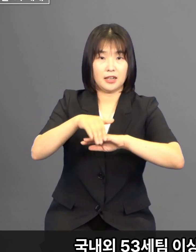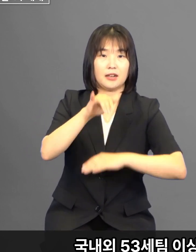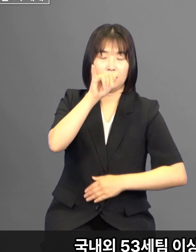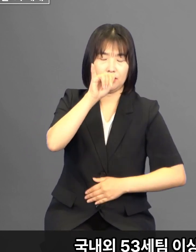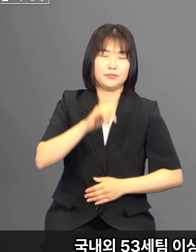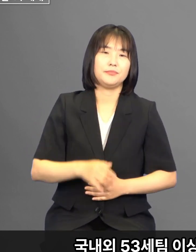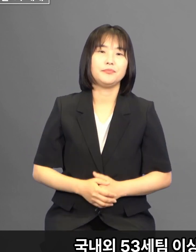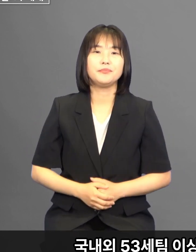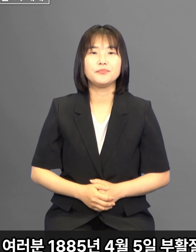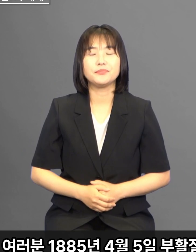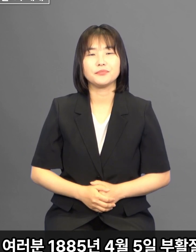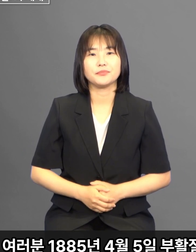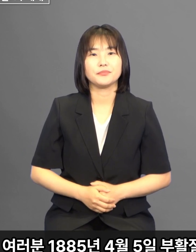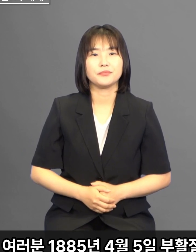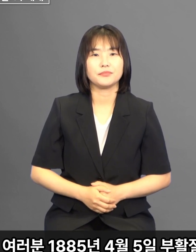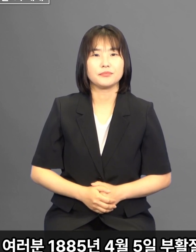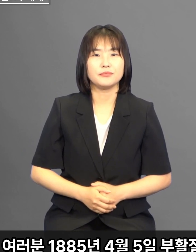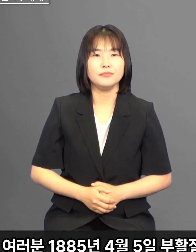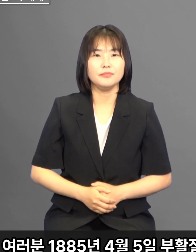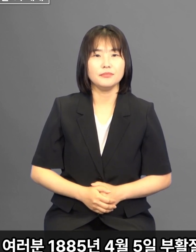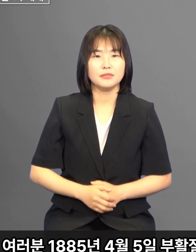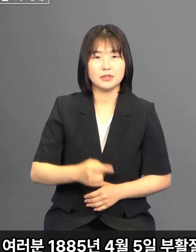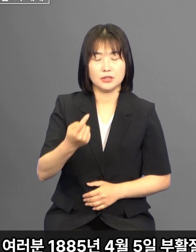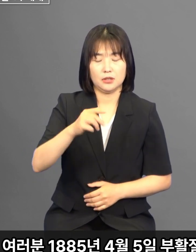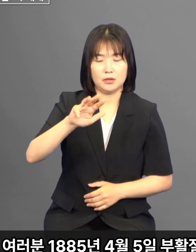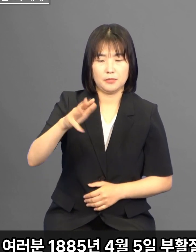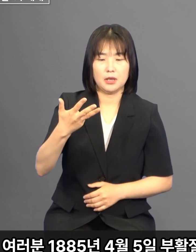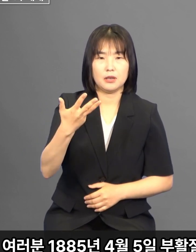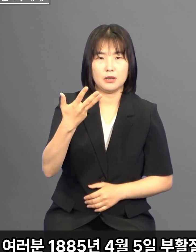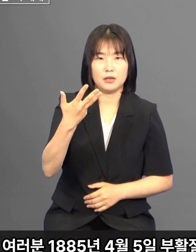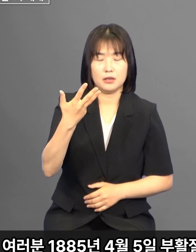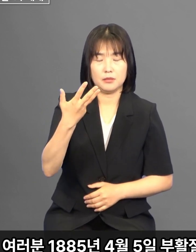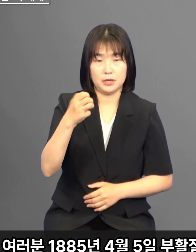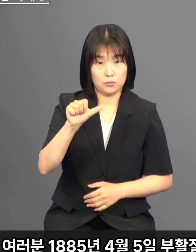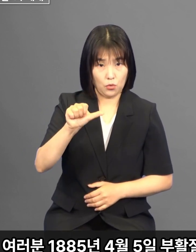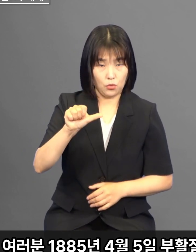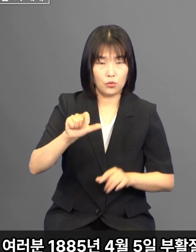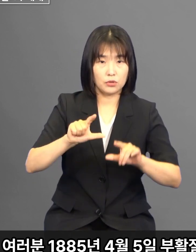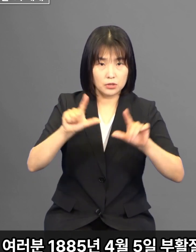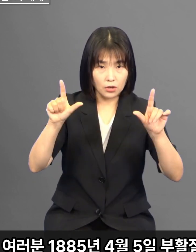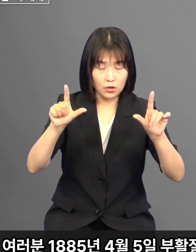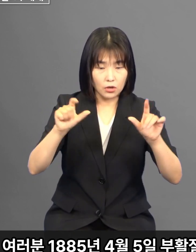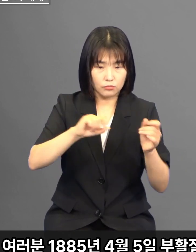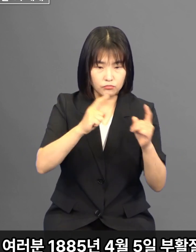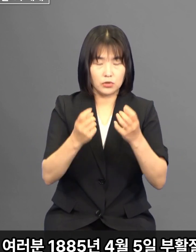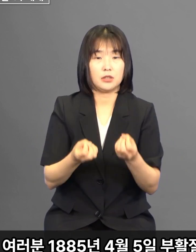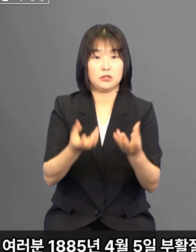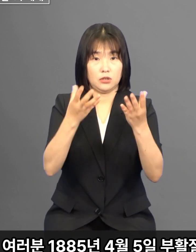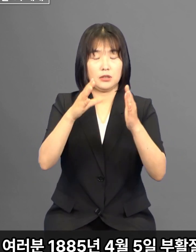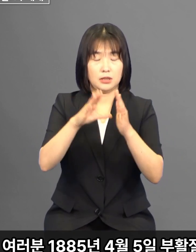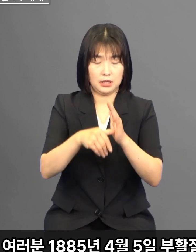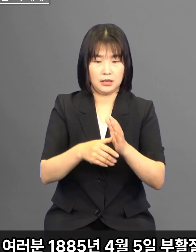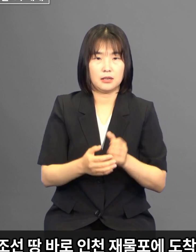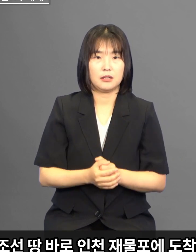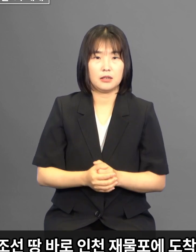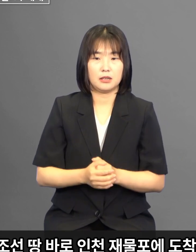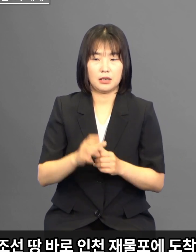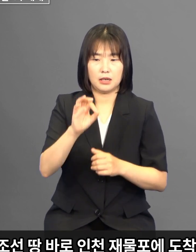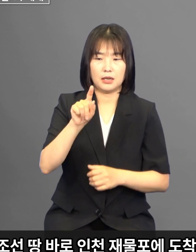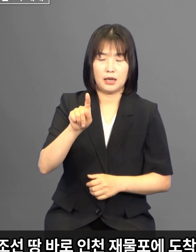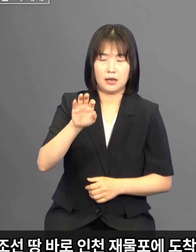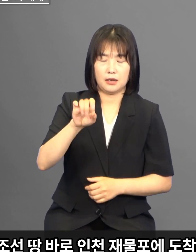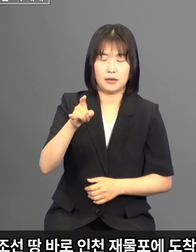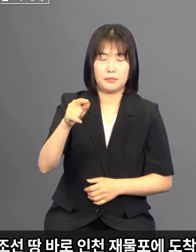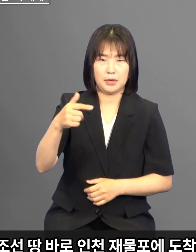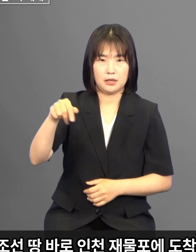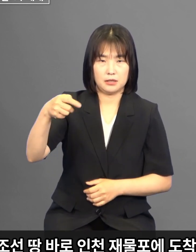가게 됩니다. 여러분 1885년 4월 5일 부활절 때 아펜젤러 그리고 언더우드 선교사님이 조선 땅